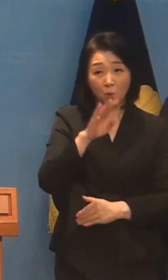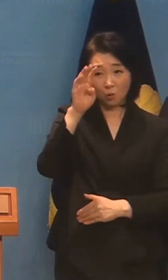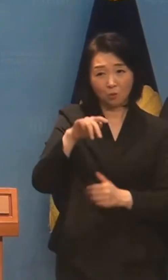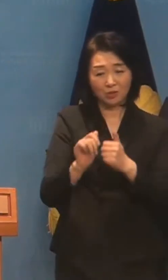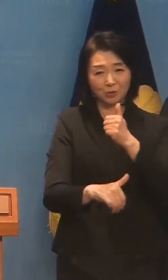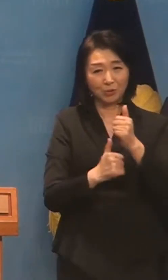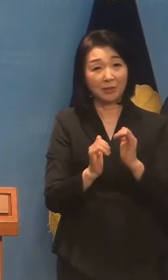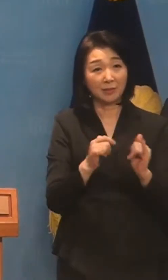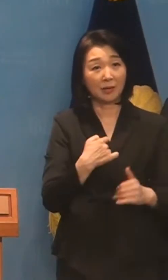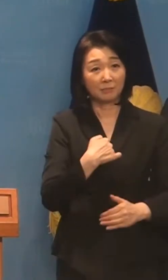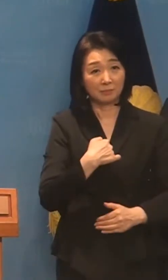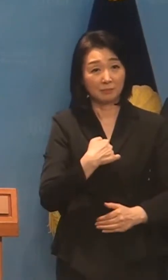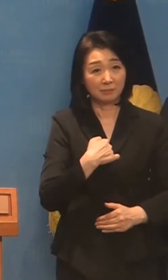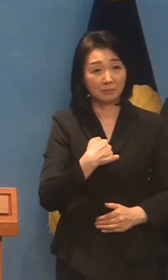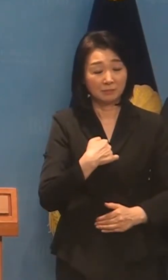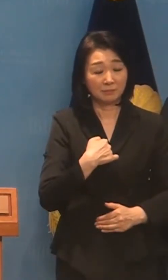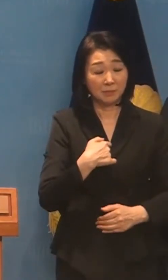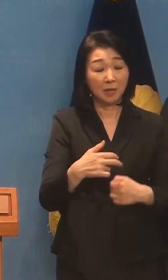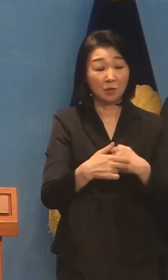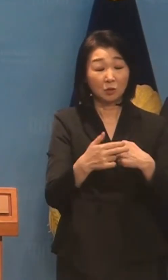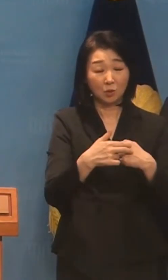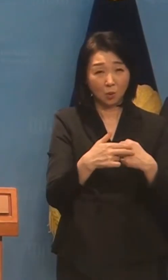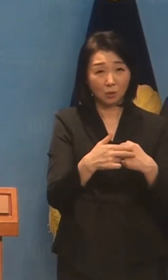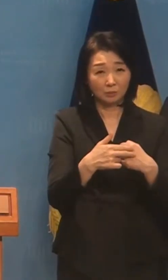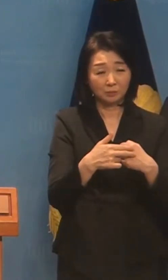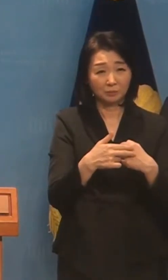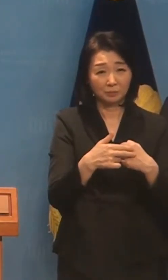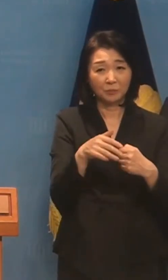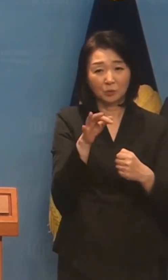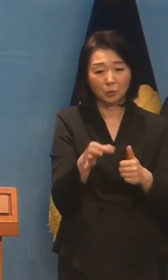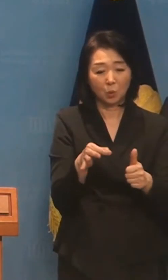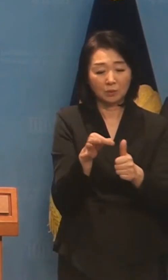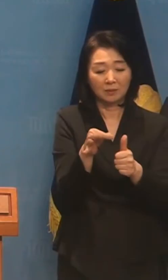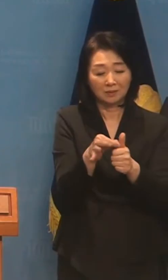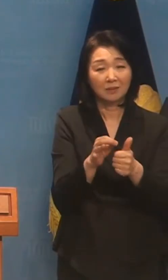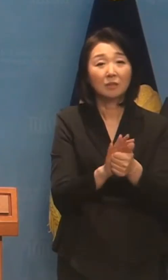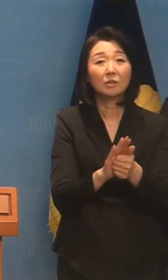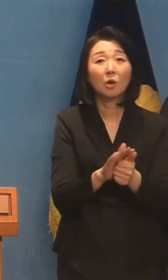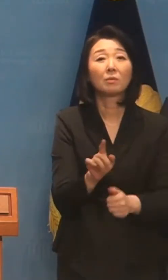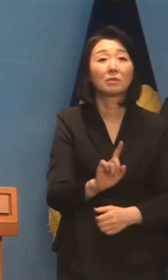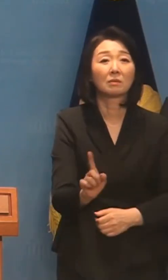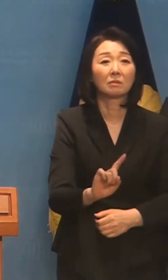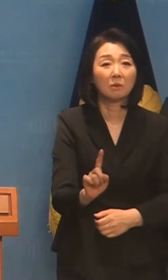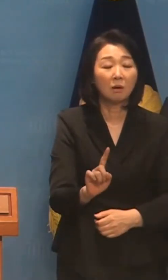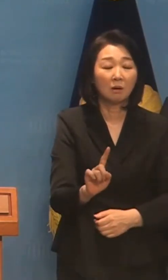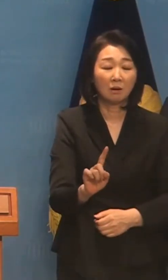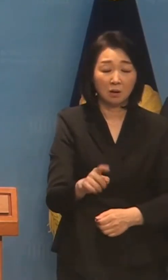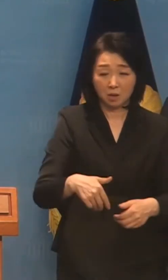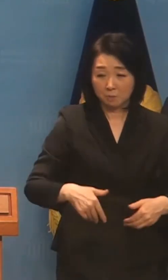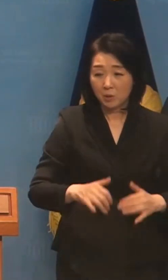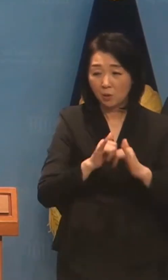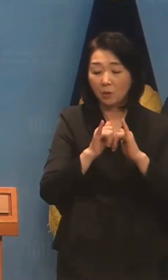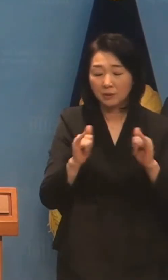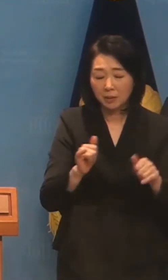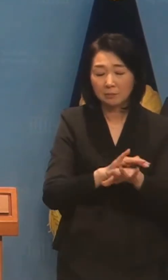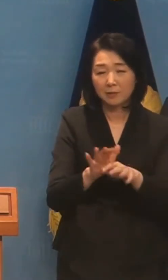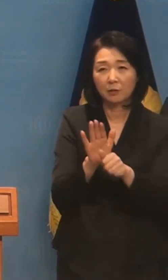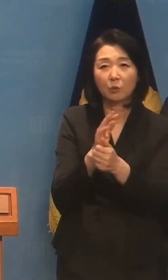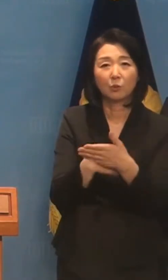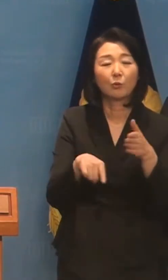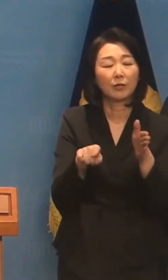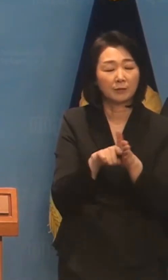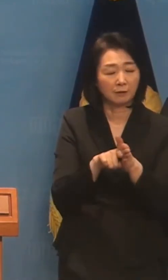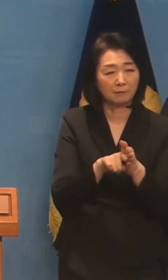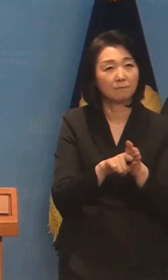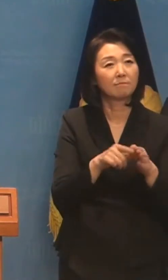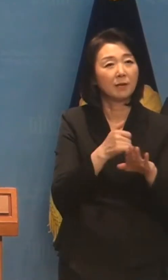보건복지위원회 일원으로 의료급여제도가 진정 필요한 사람을 더 두텁게 보호할 수 있도록 목소리를 끝까지